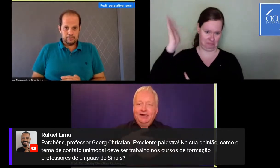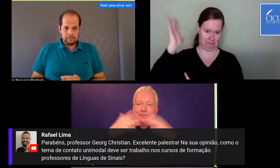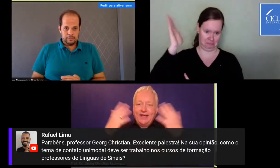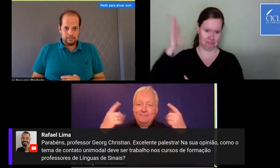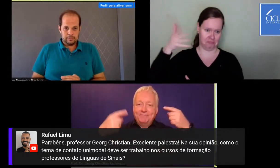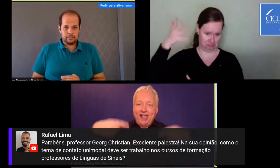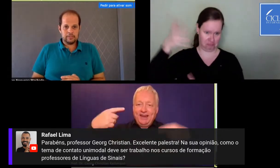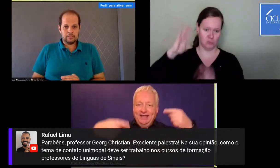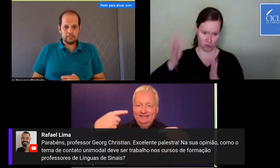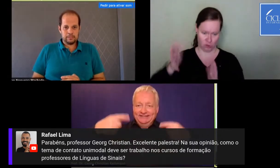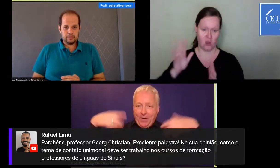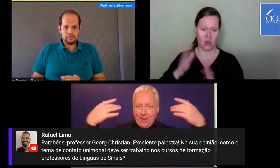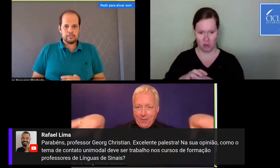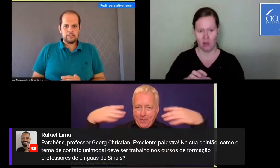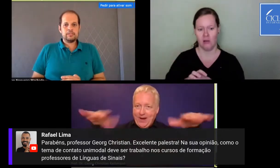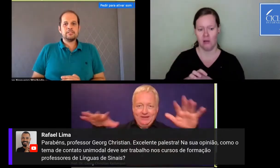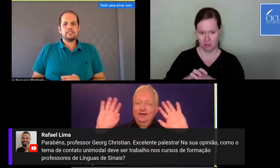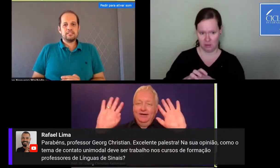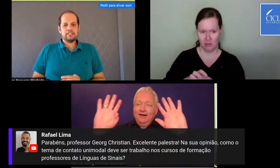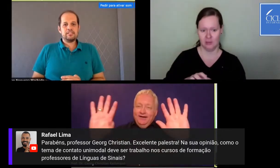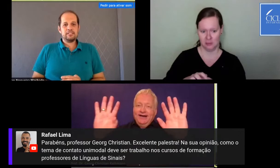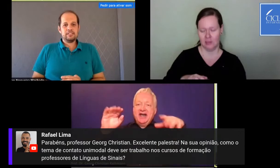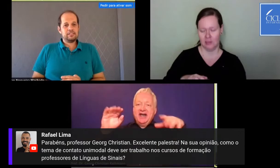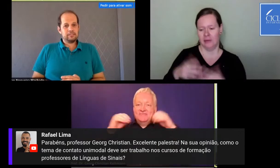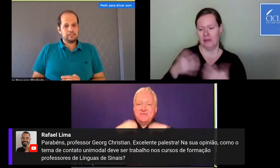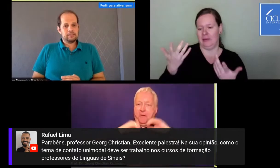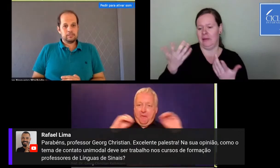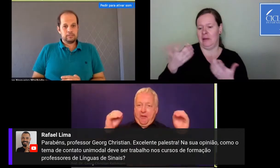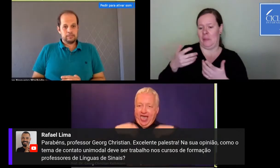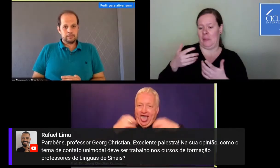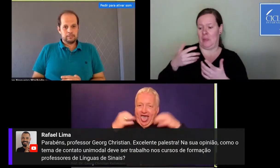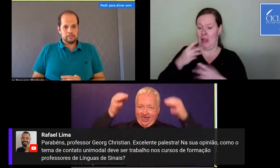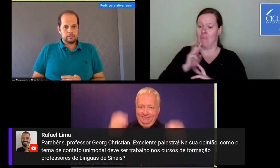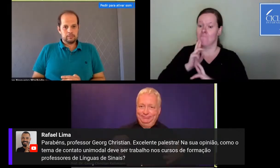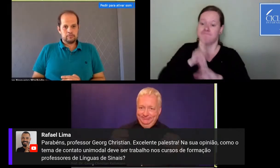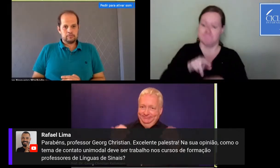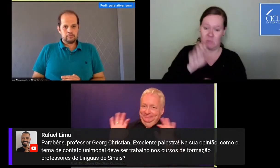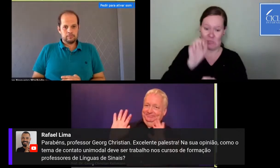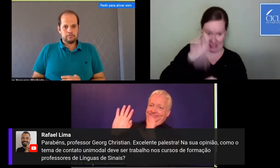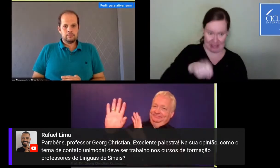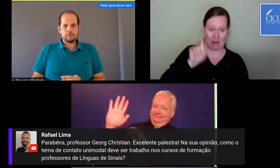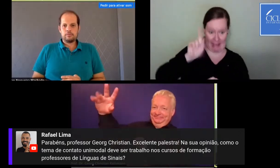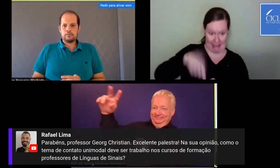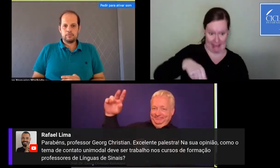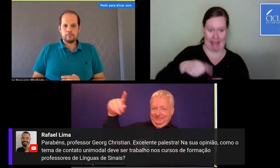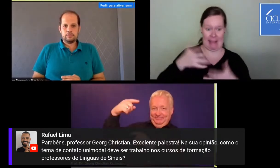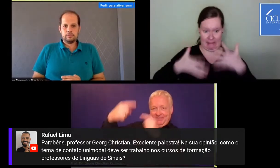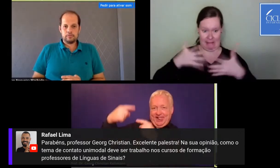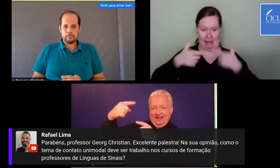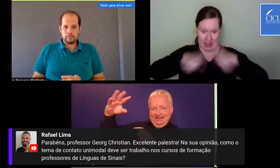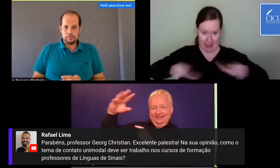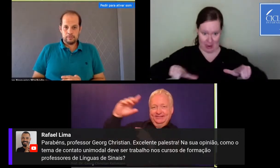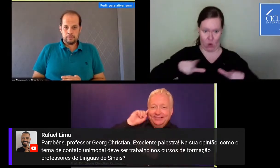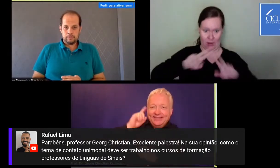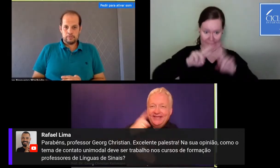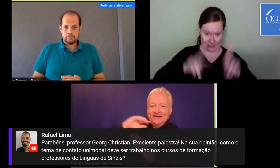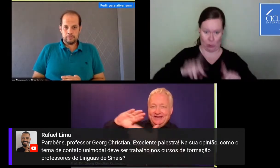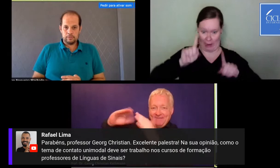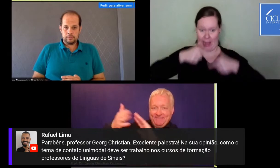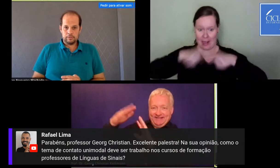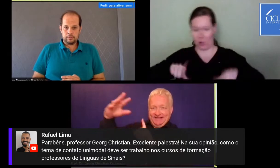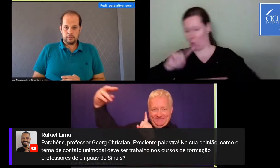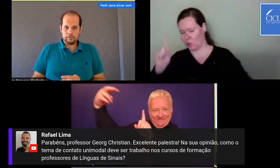Isso já foi parte de uma discussão, inclusive. A gente não tem como garantir que